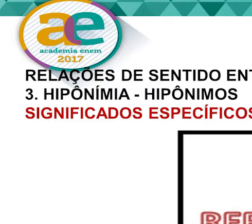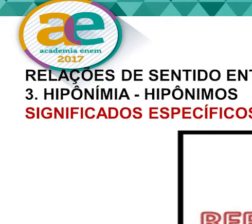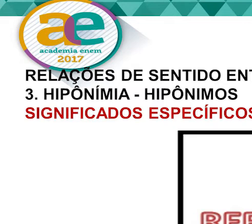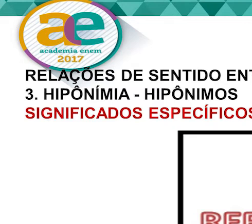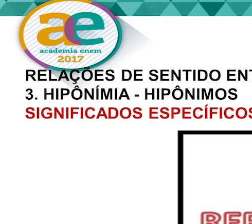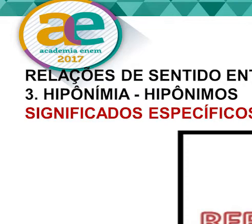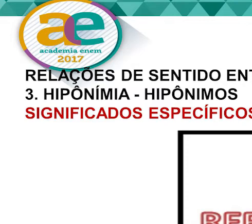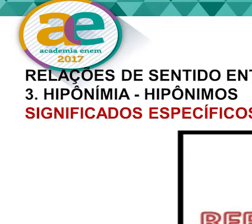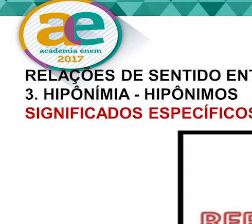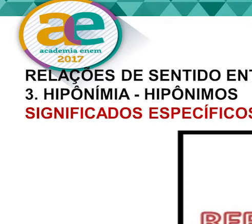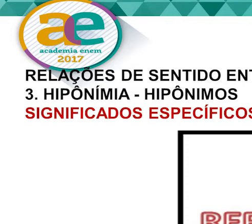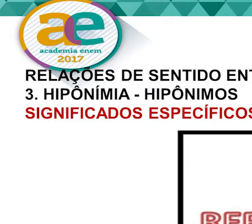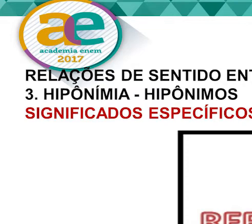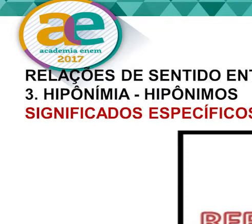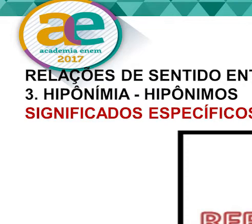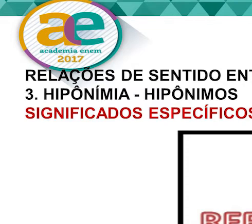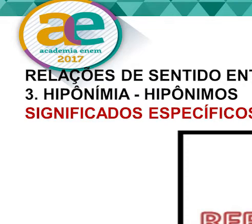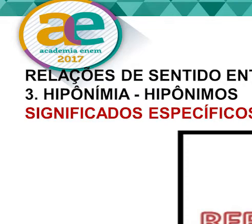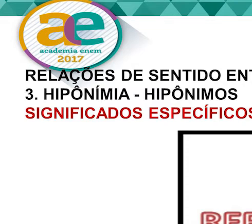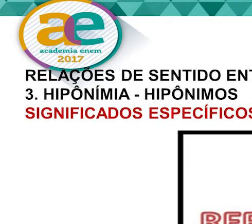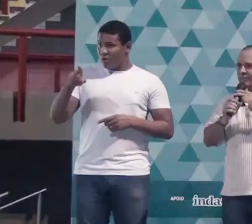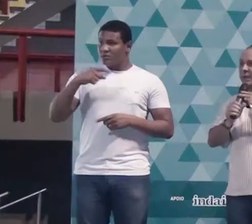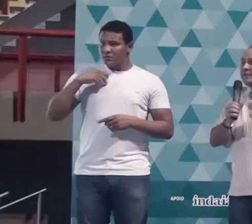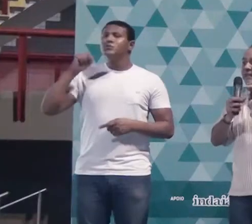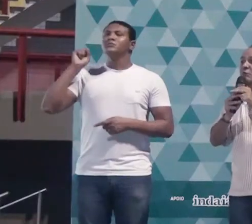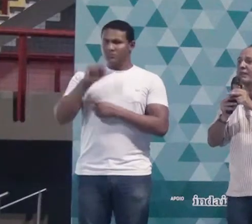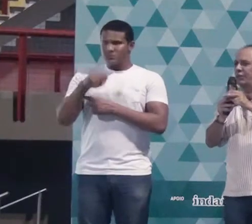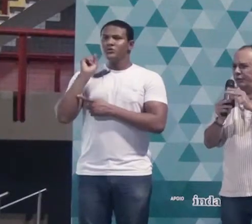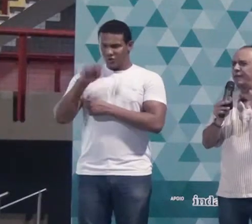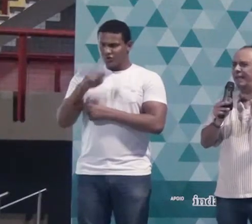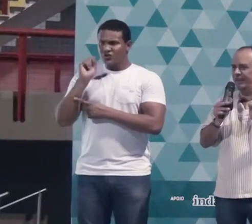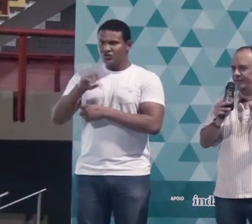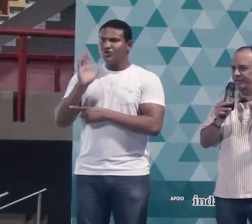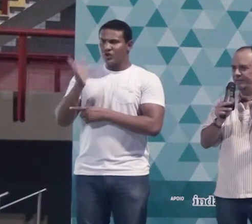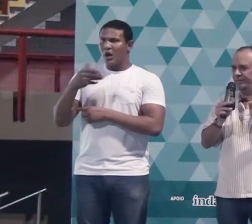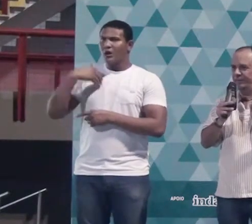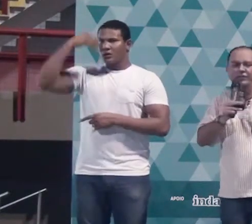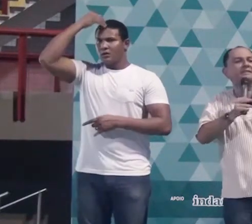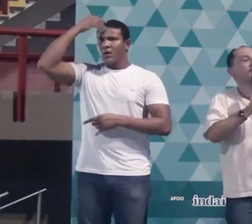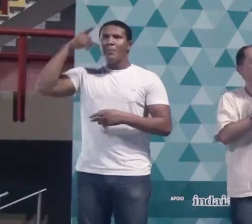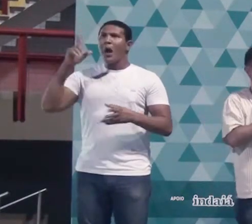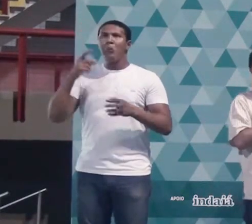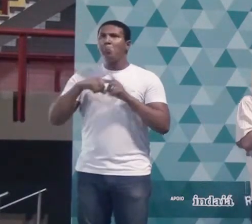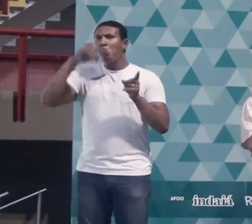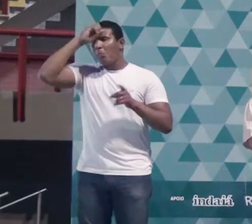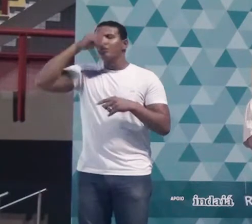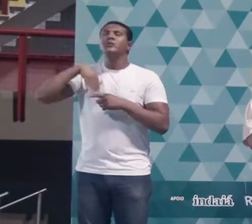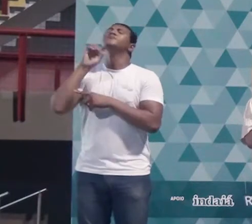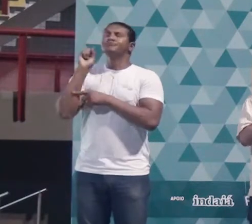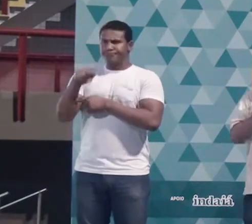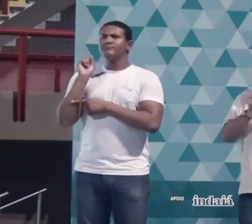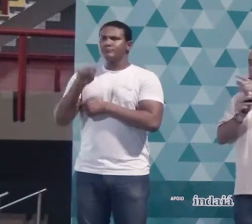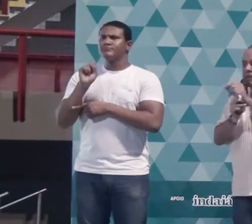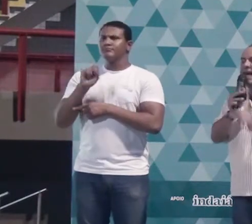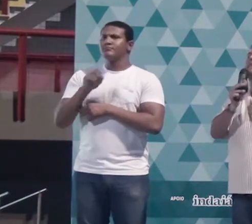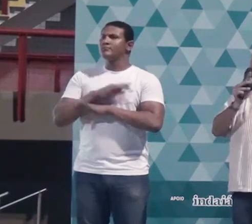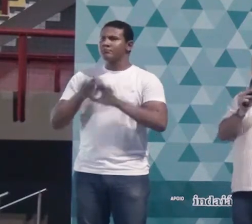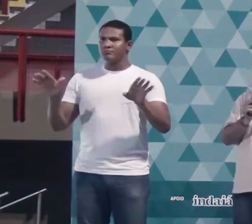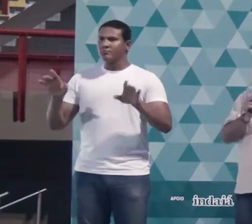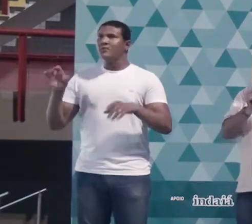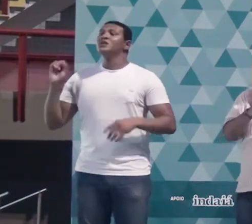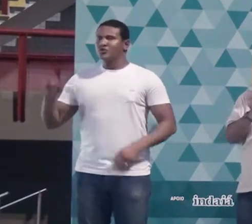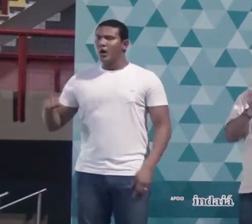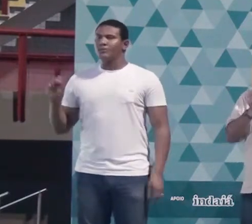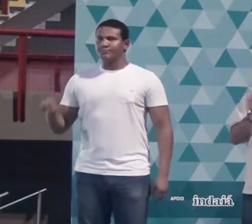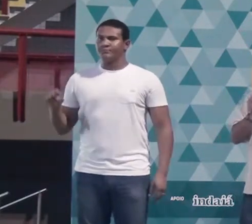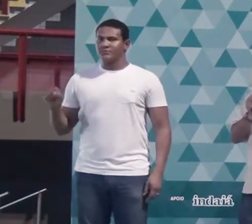já ouviu falar? Você fala, já. Mesmo que você nunca tenha ouvido falar. Diga assim, já. Já ouviu falar?